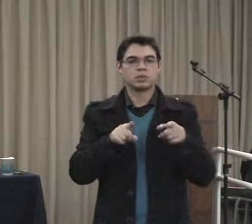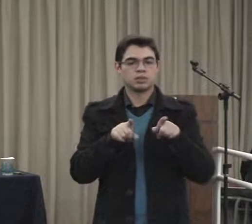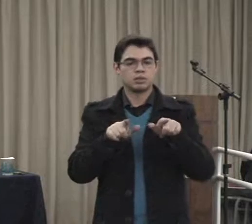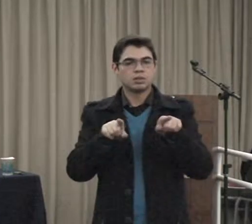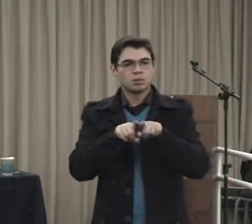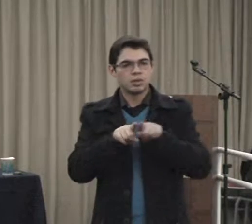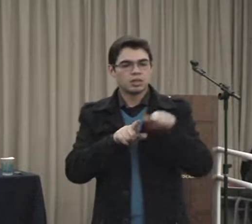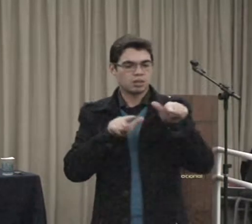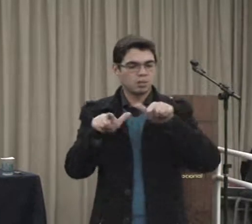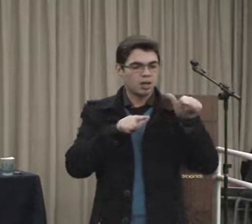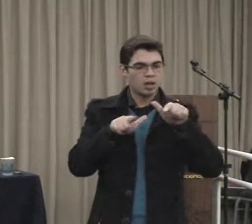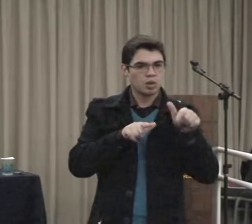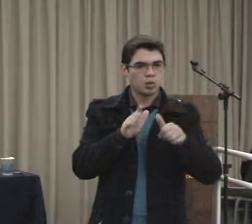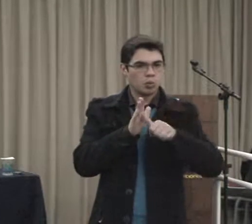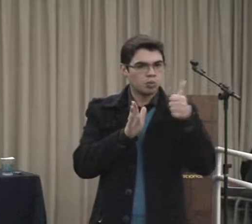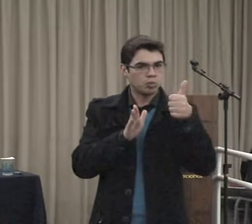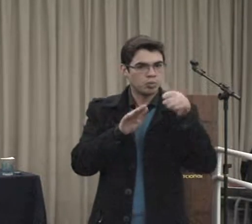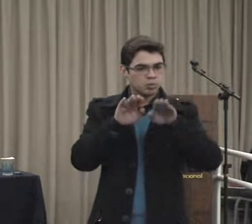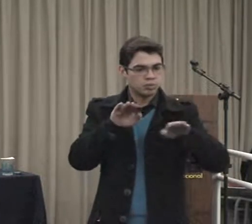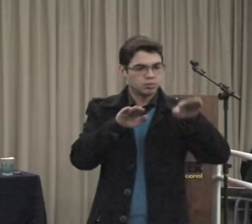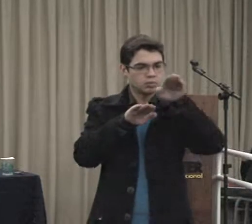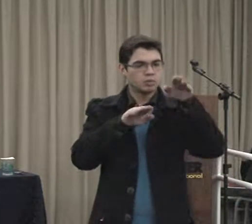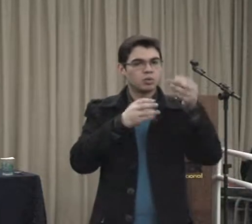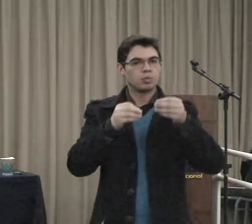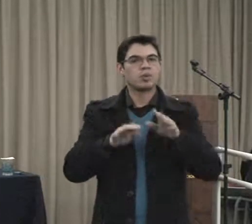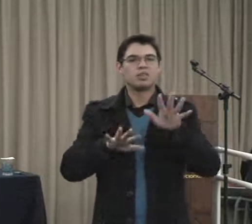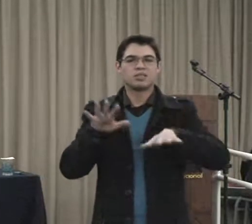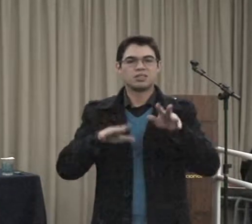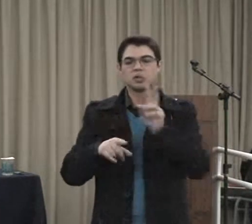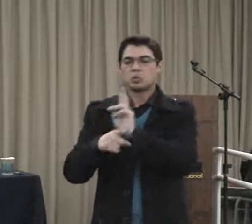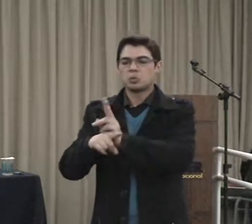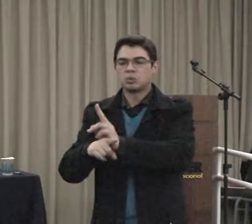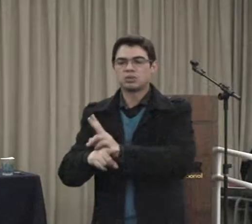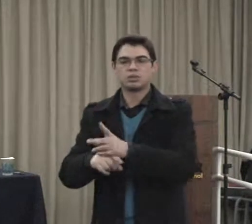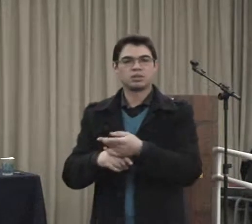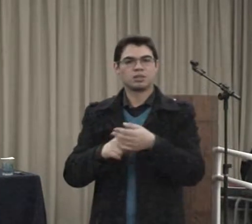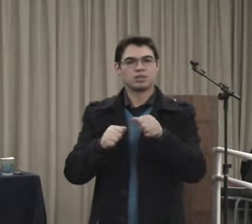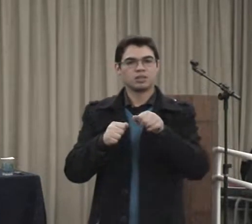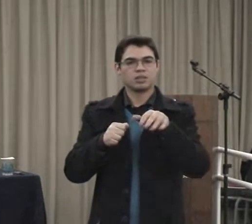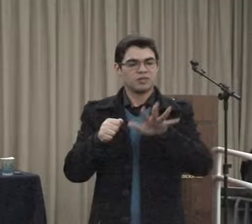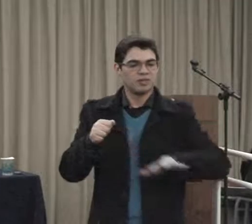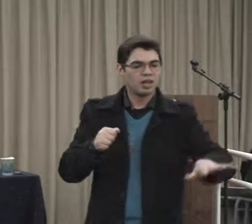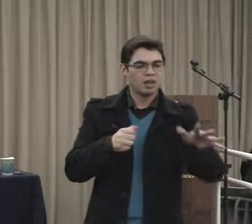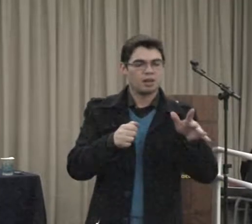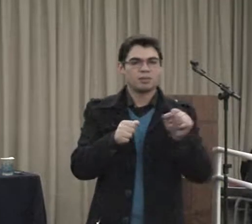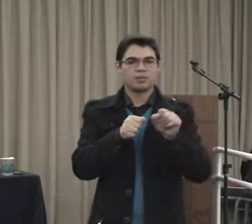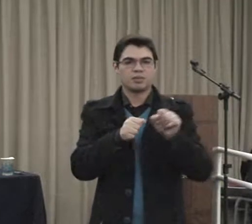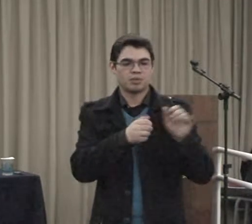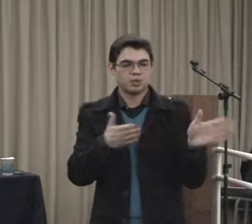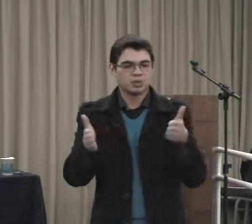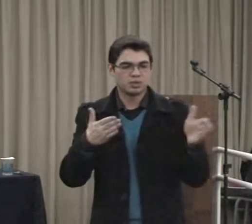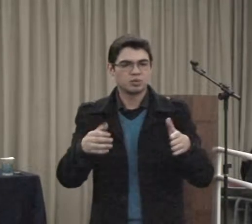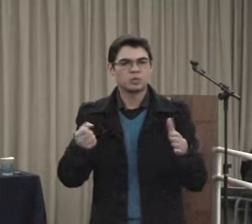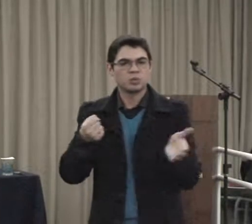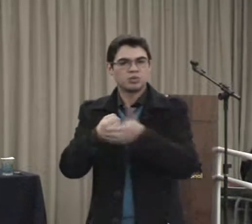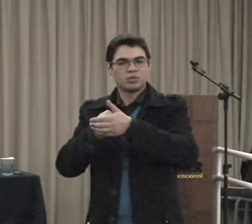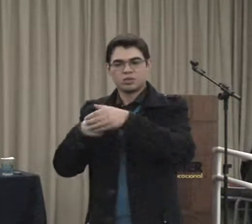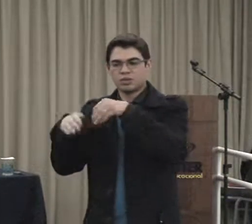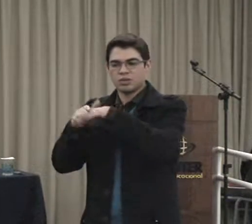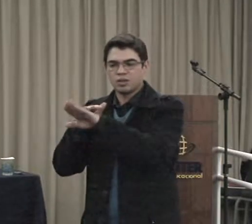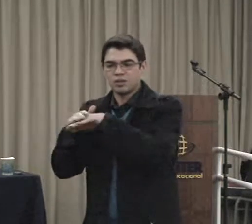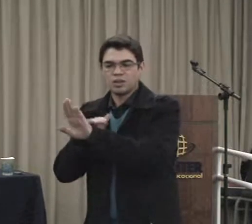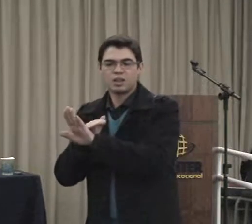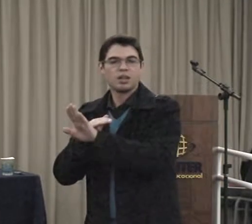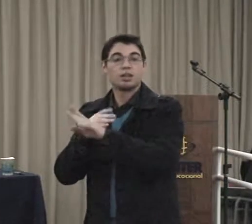muitas empresas ainda fazem, colocam o quê? Na portaria, no fundo do almoxarifado. Então, nós temos empresas